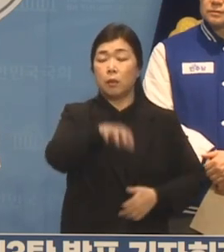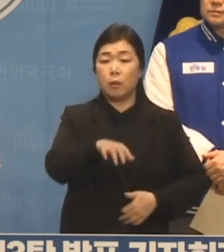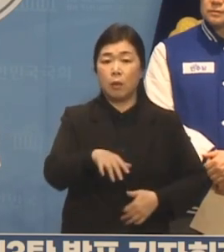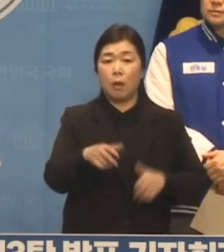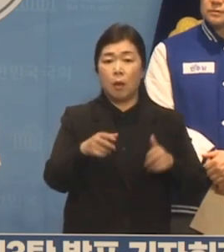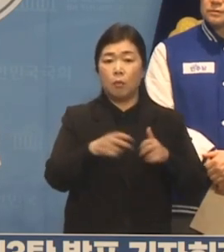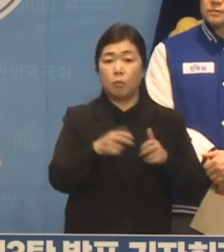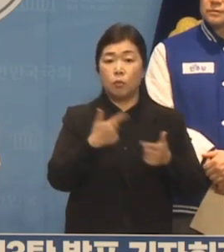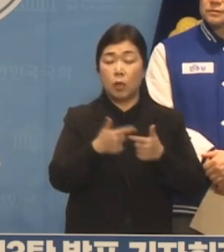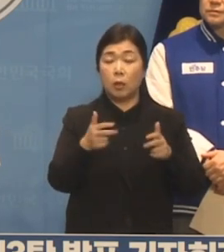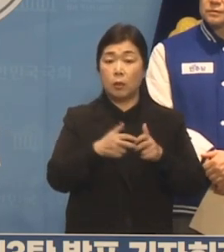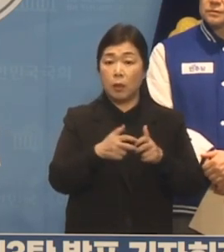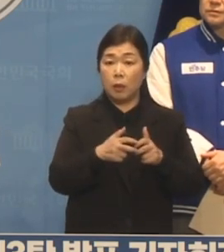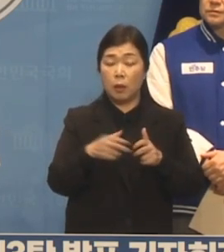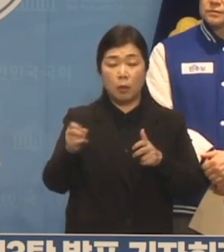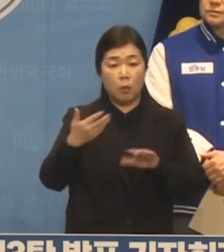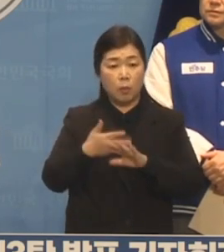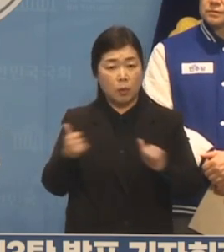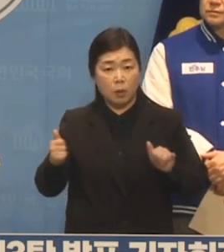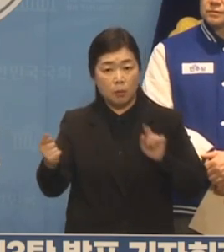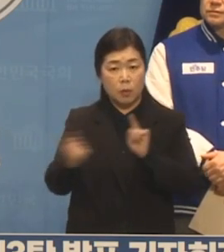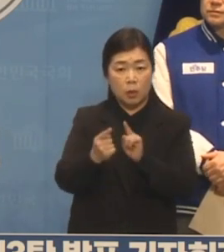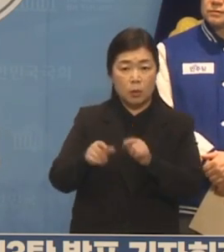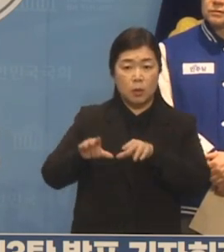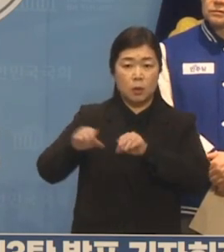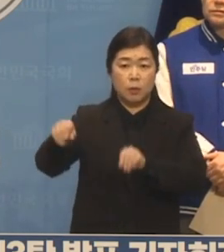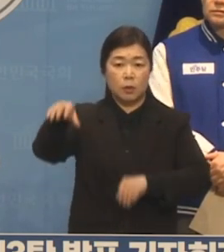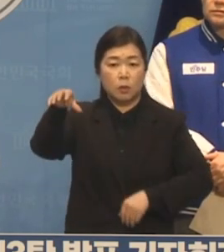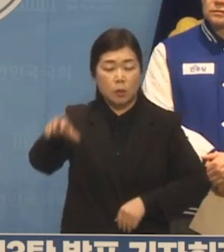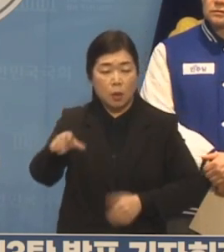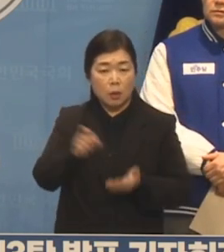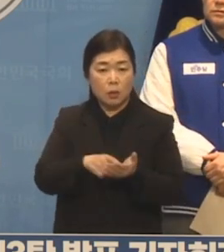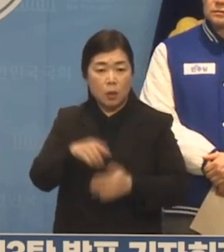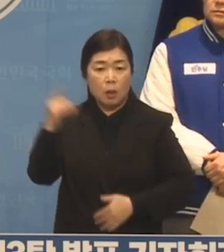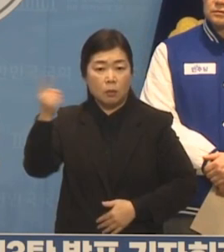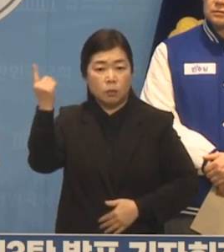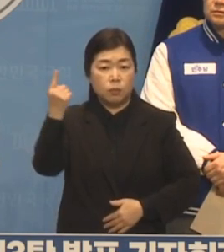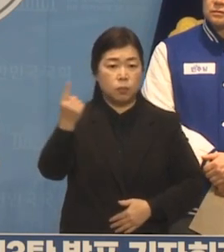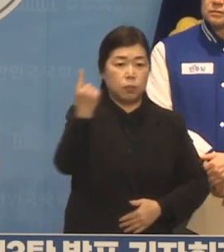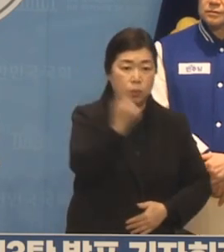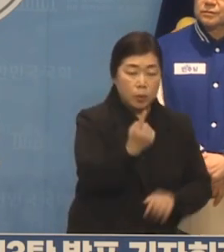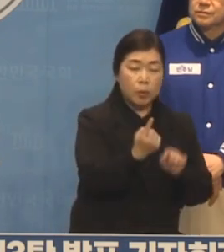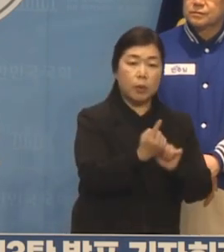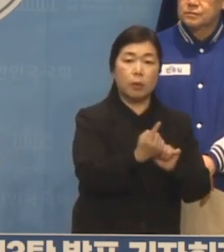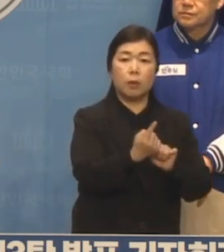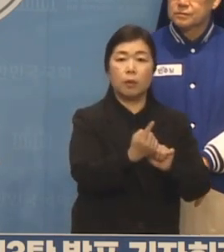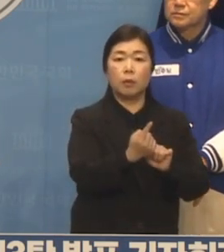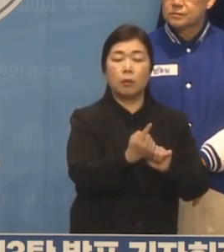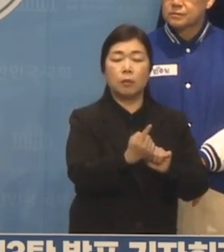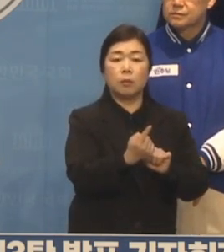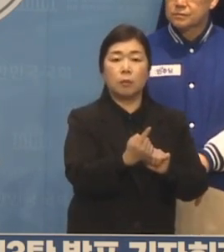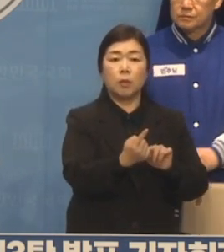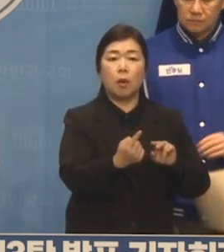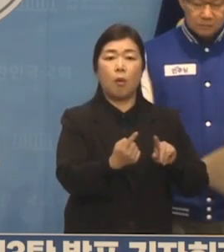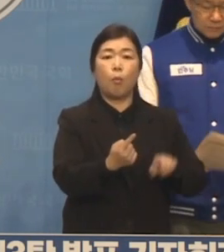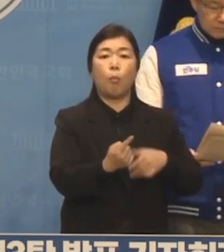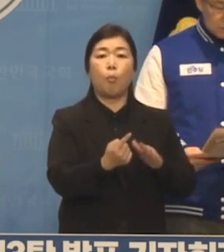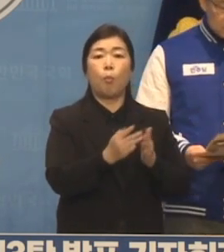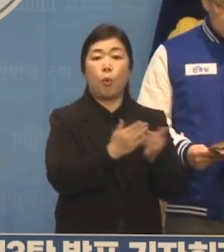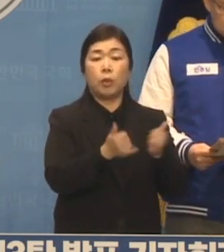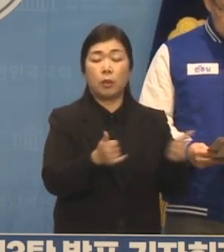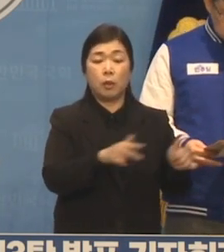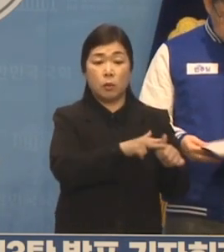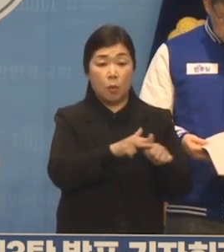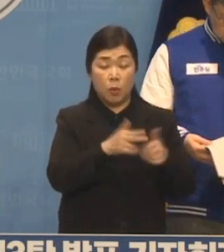부산의대 외부인 접근 금지 구역인 응급 헬기 착륙장에 자신을